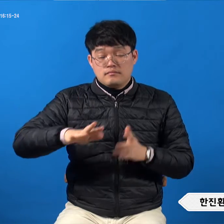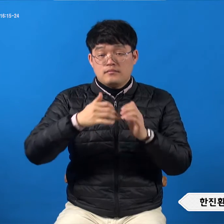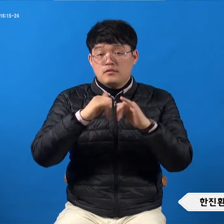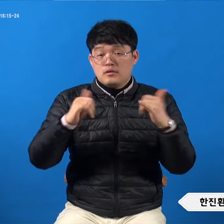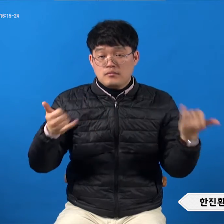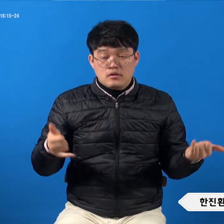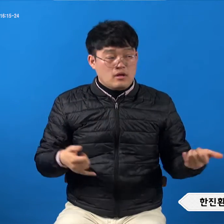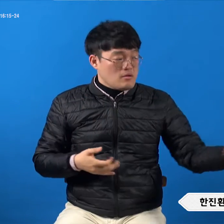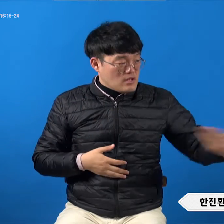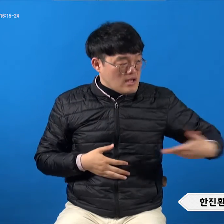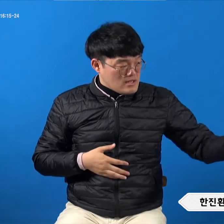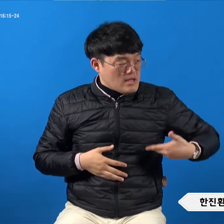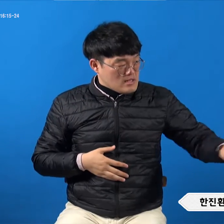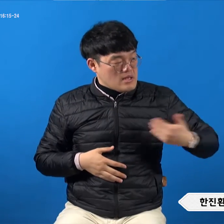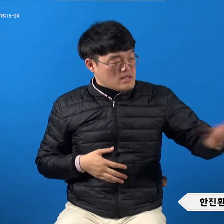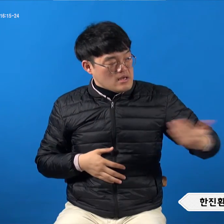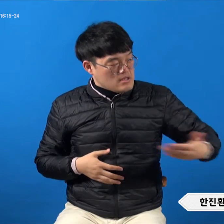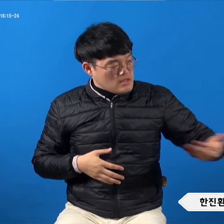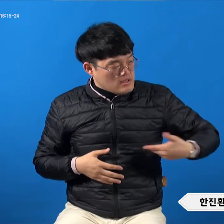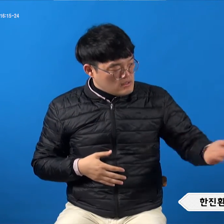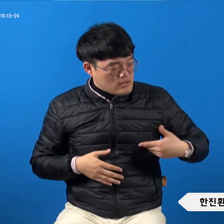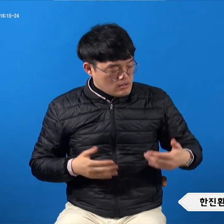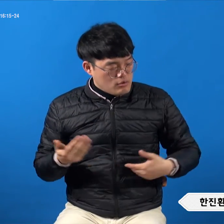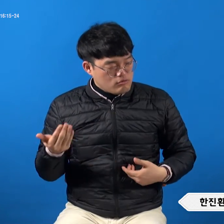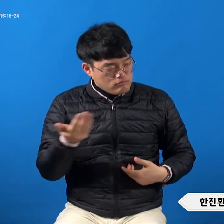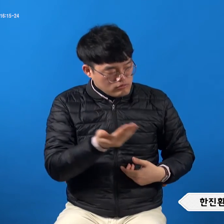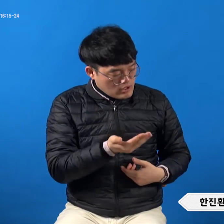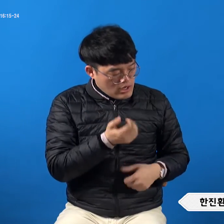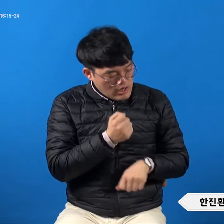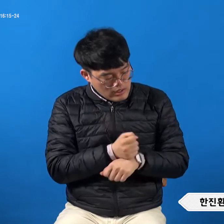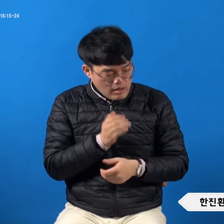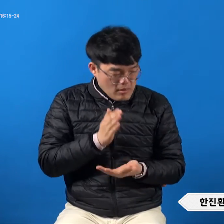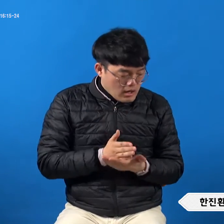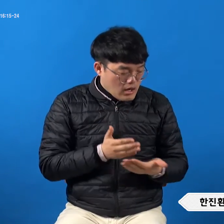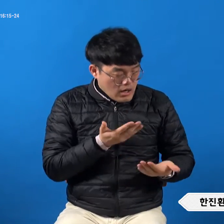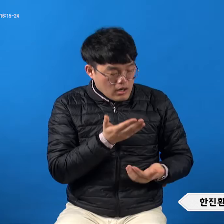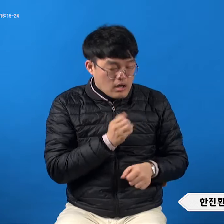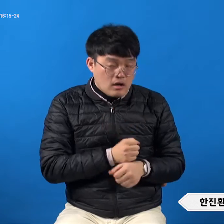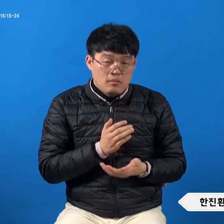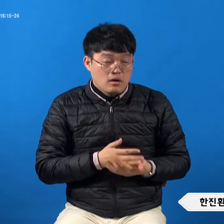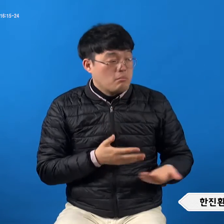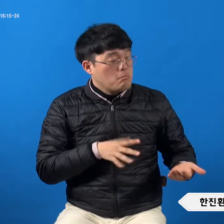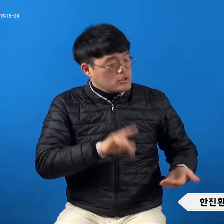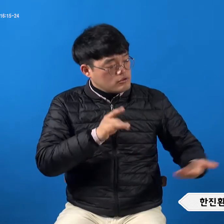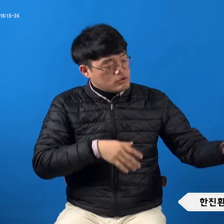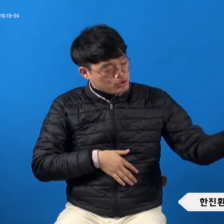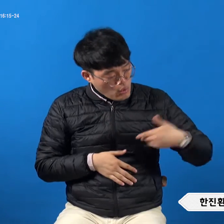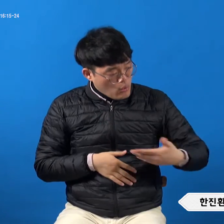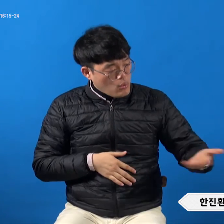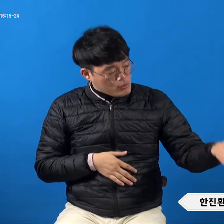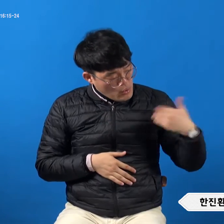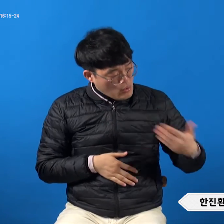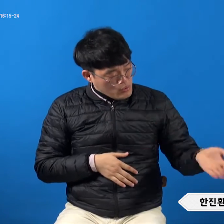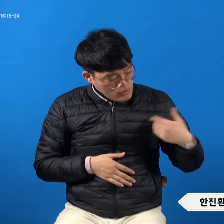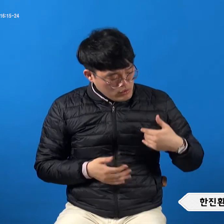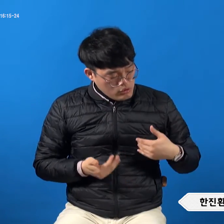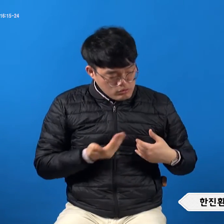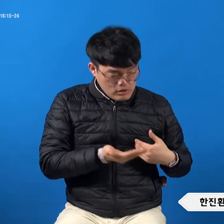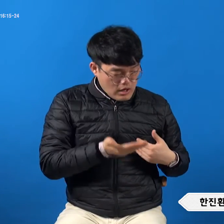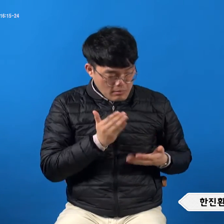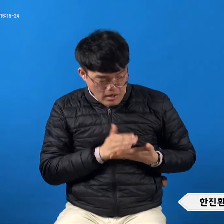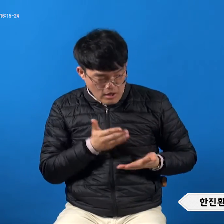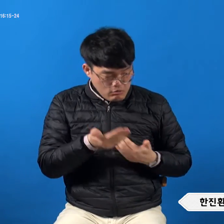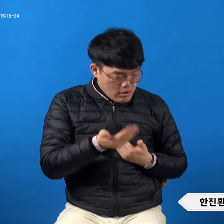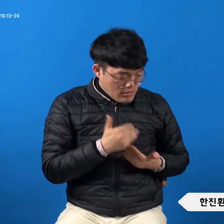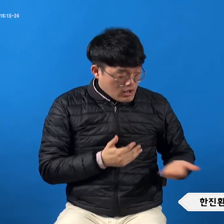사람들이 take and give는 그 다음에 생각을 좀 해보고 이런 식으로 먼저 take, 그게